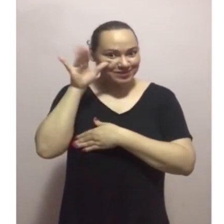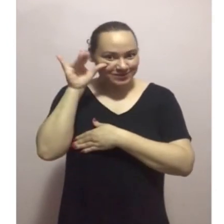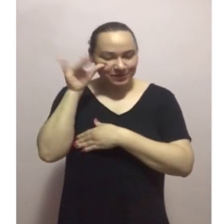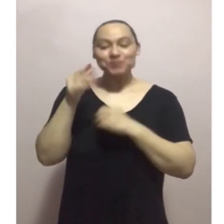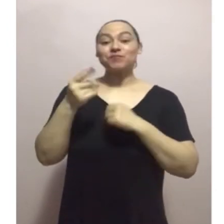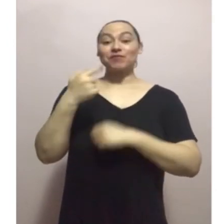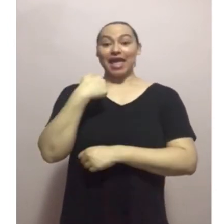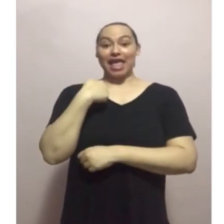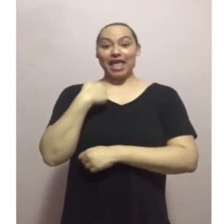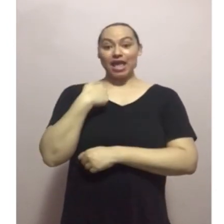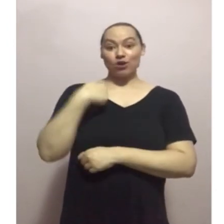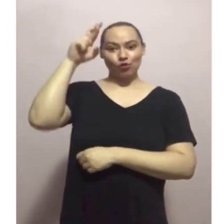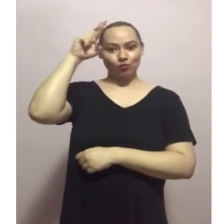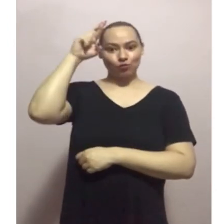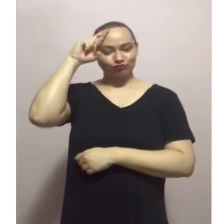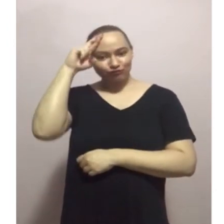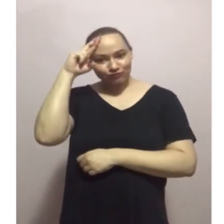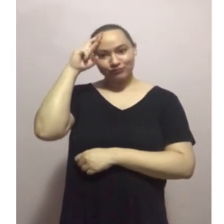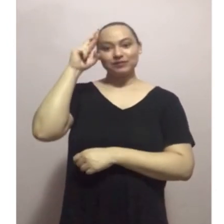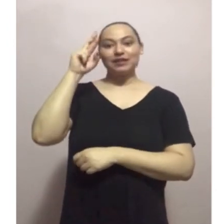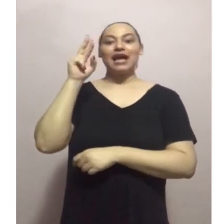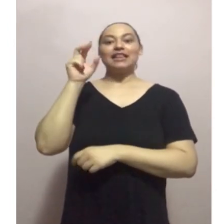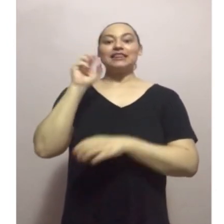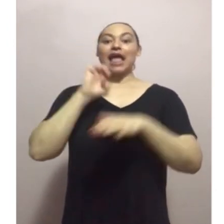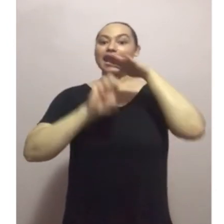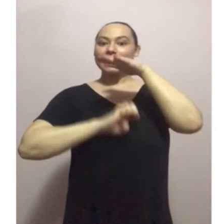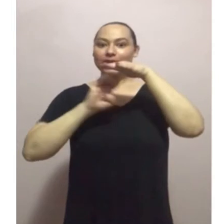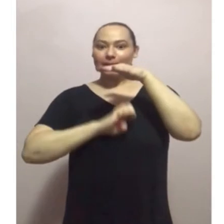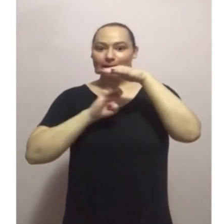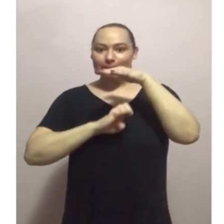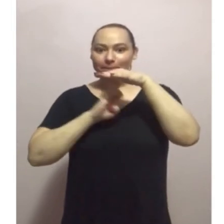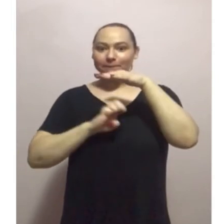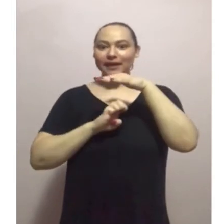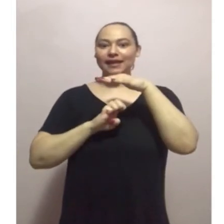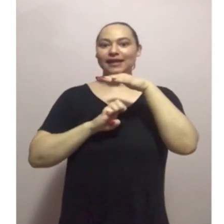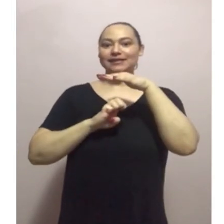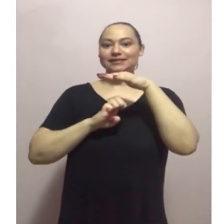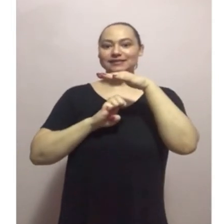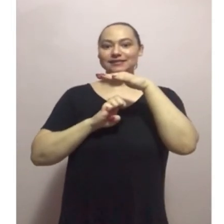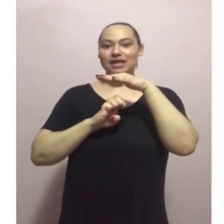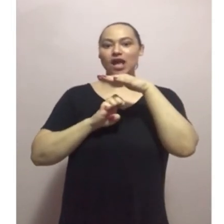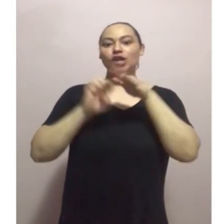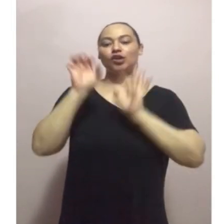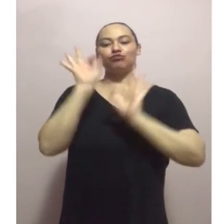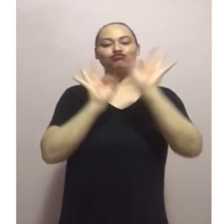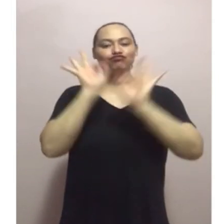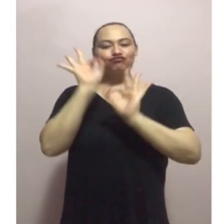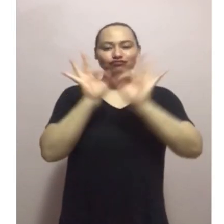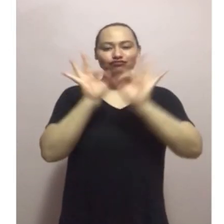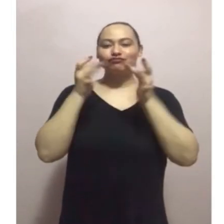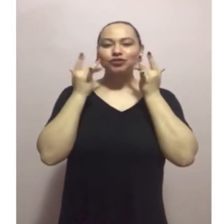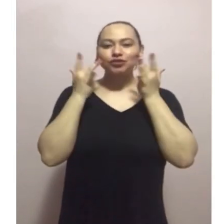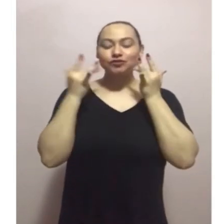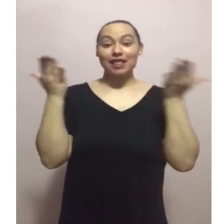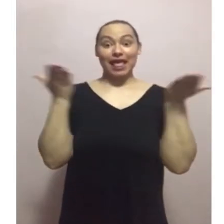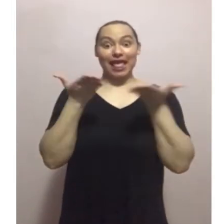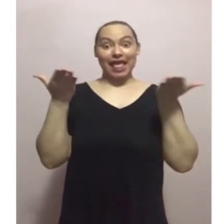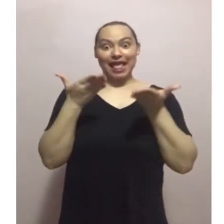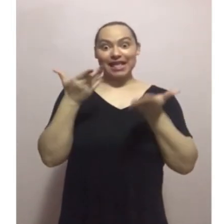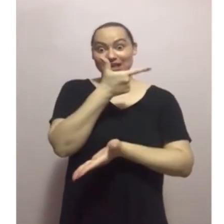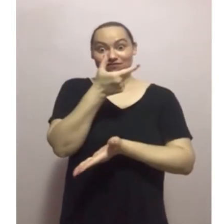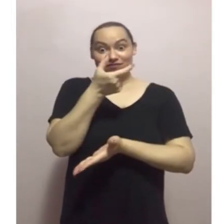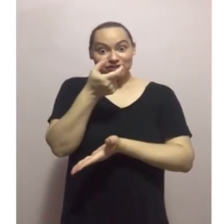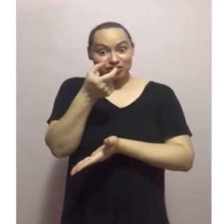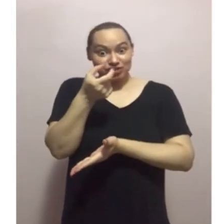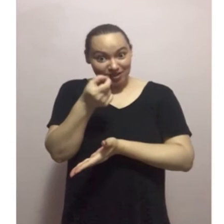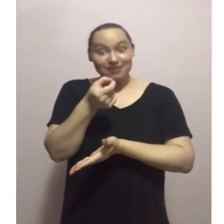a empresa que realiza o projeto Teatro em Movimento há mais de 19 anos. Essa é a nossa 20ª edição, a